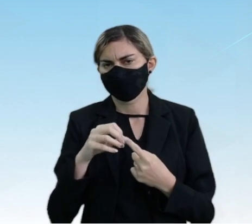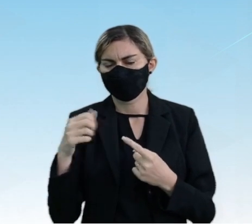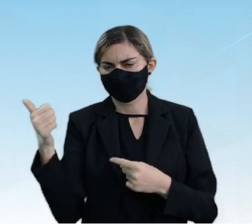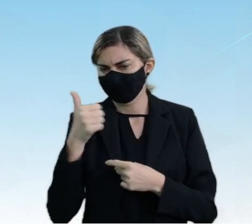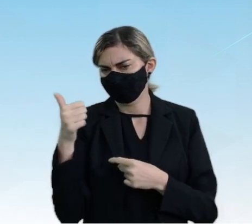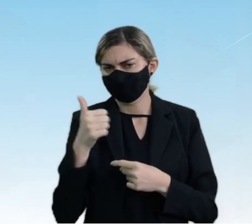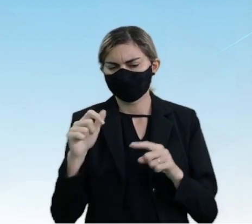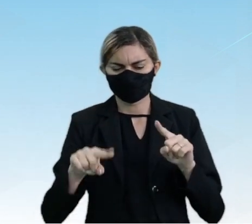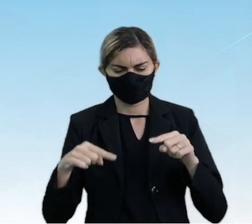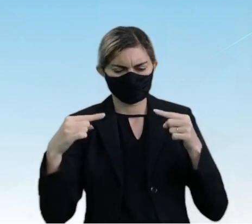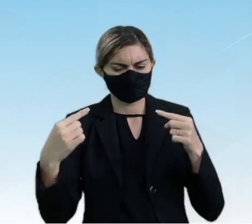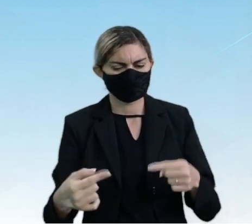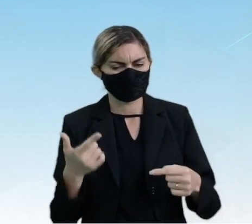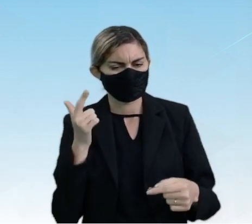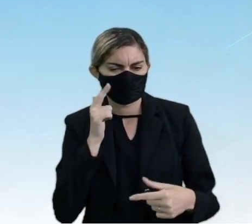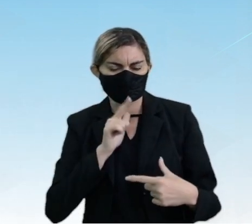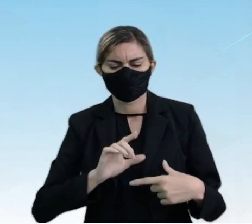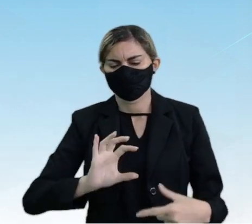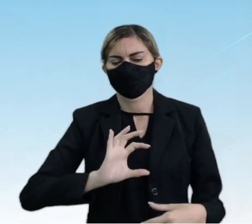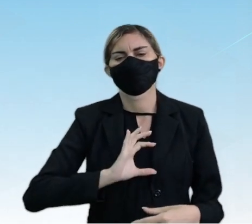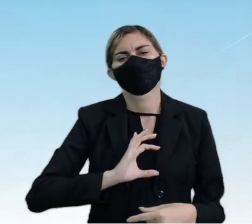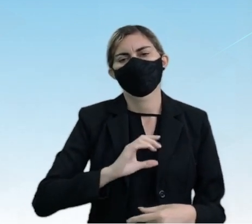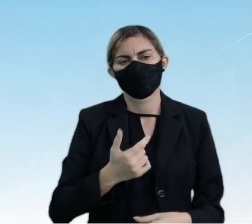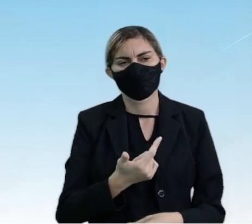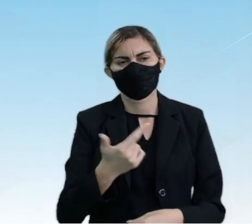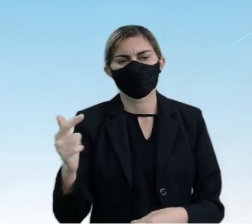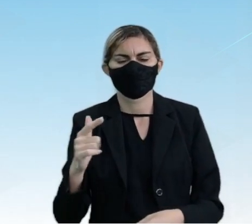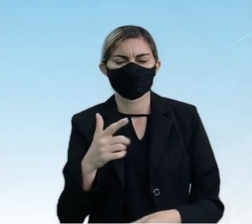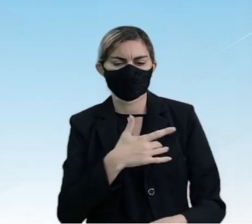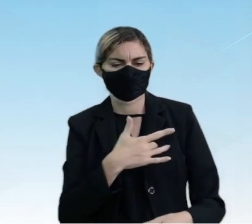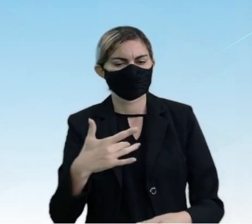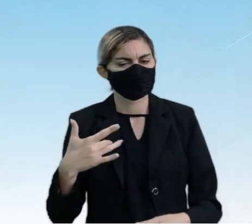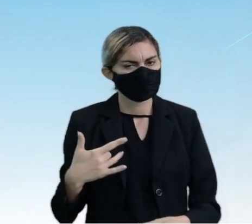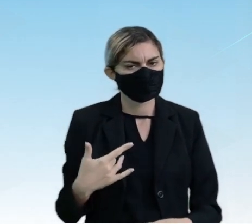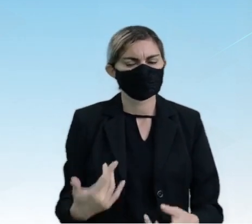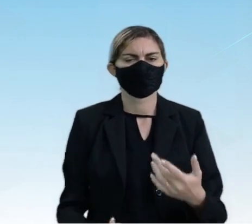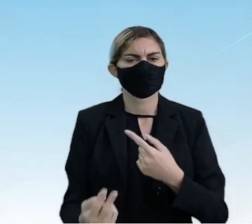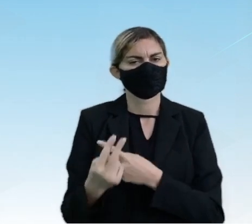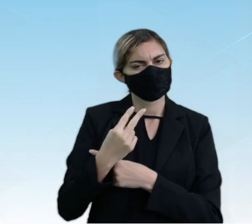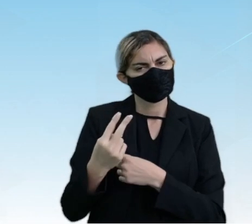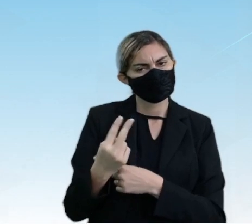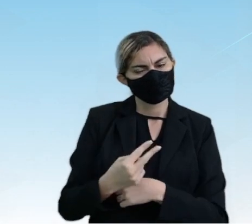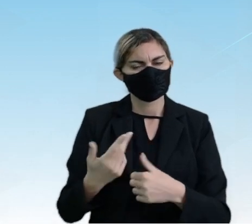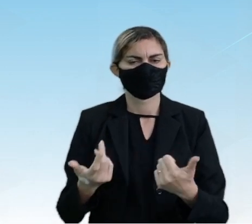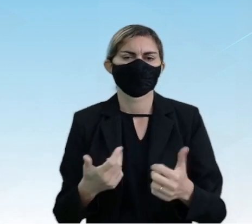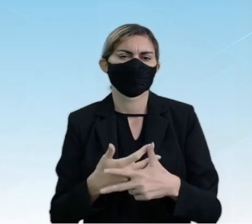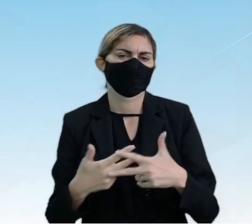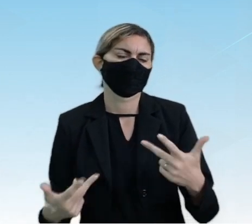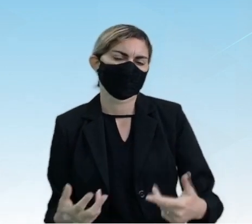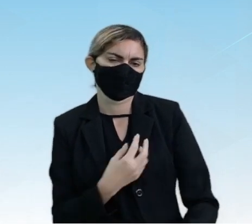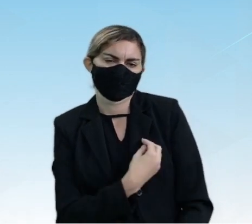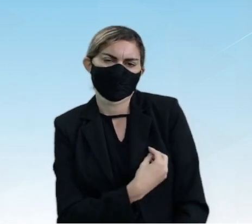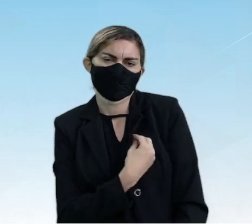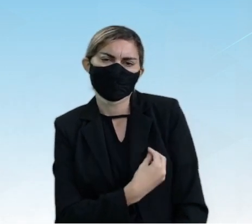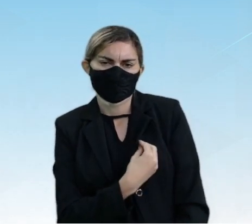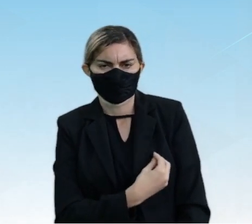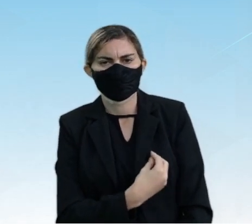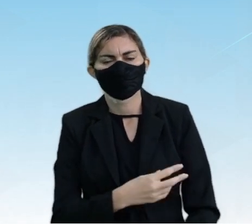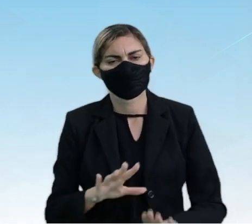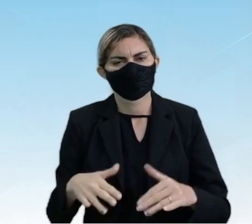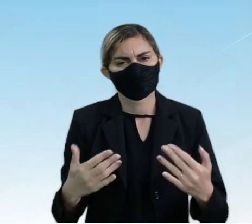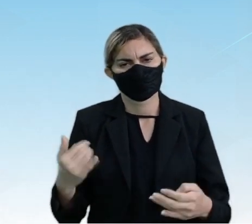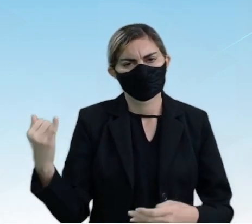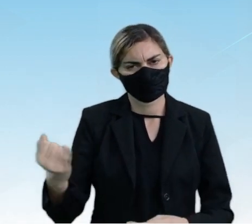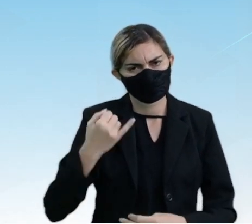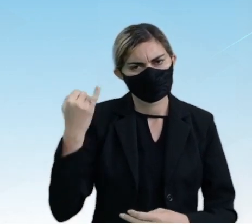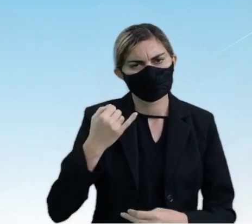lugar, para competir, para ganhar a medalha de ouro, e a outra para cuidar da saúde, para melhorar o seu bem-estar, melhorar a sua qualidade de vida, tá? Então, é sempre importante a